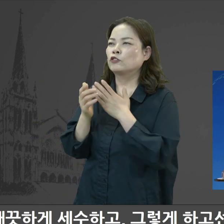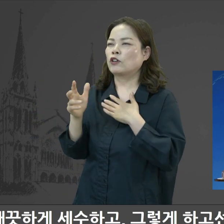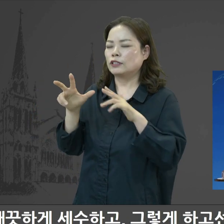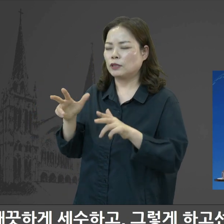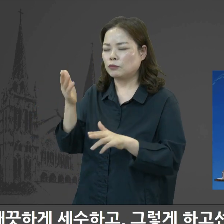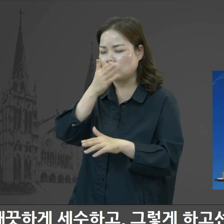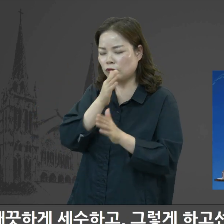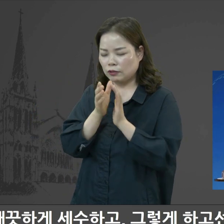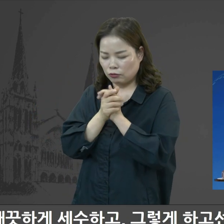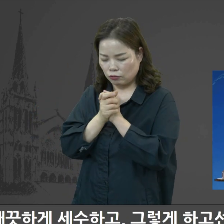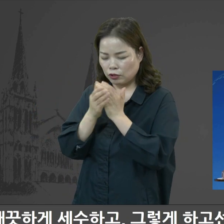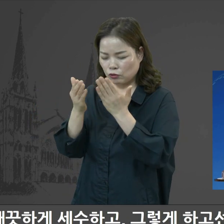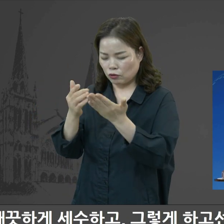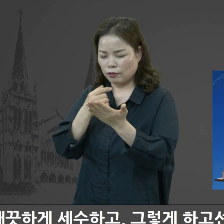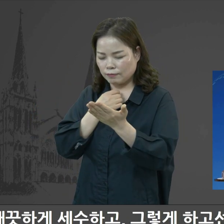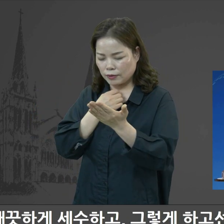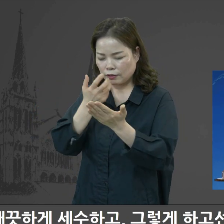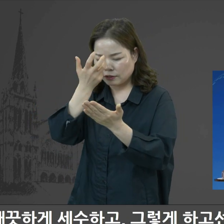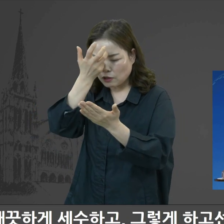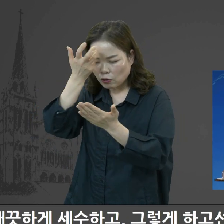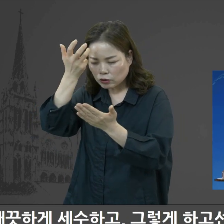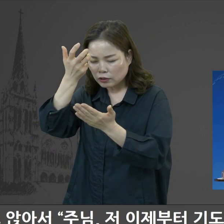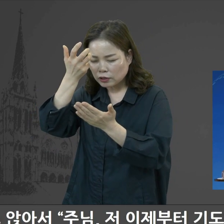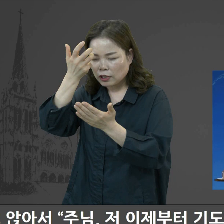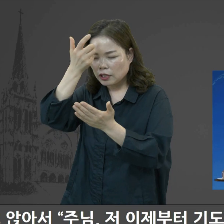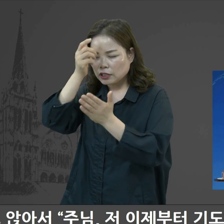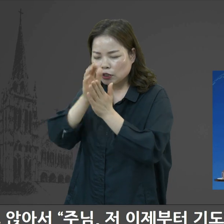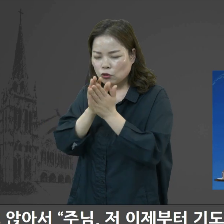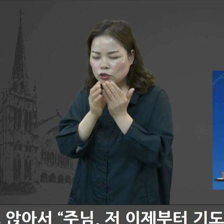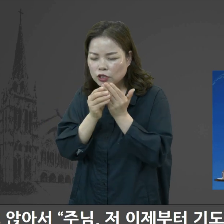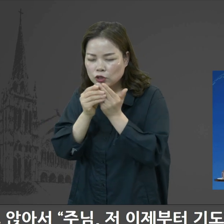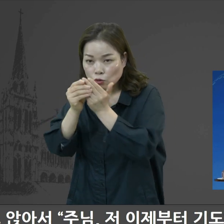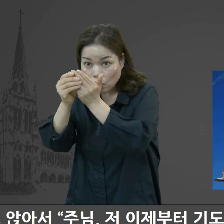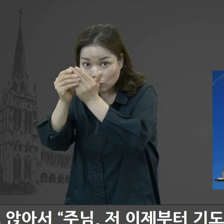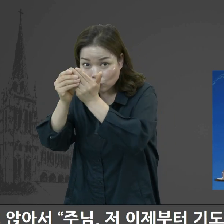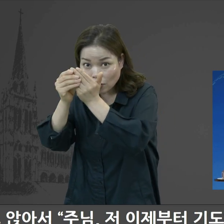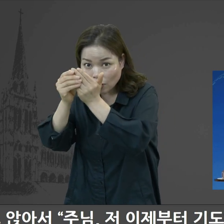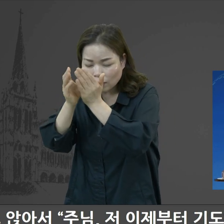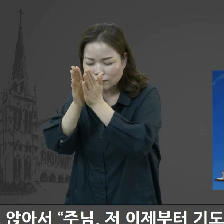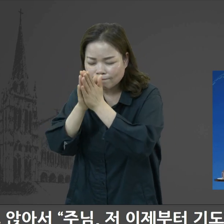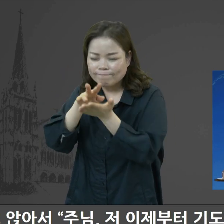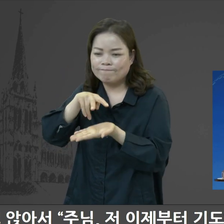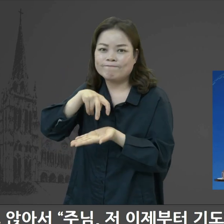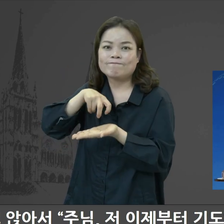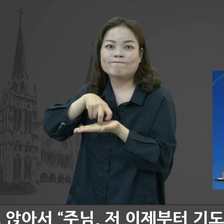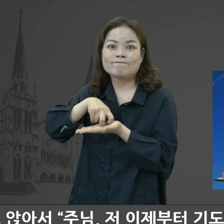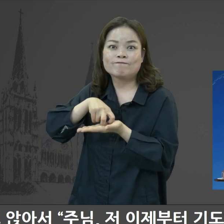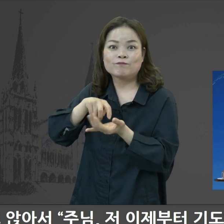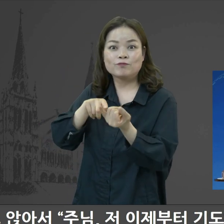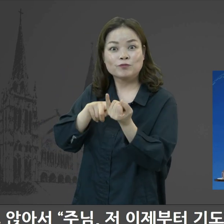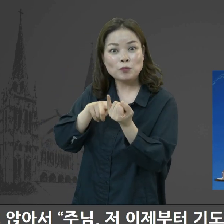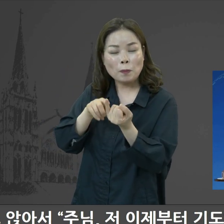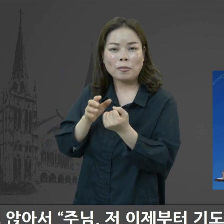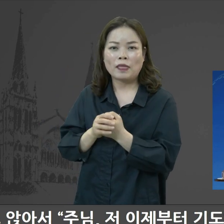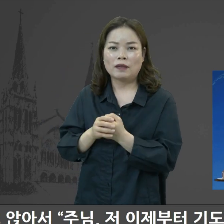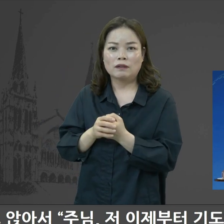이제부터 기도하려고 합니다, 성령님 제 기도를 인도해 주세요 하고 제가 그렇게 하고 무릎 꿇고 앉았어요. 그러면 갑자기